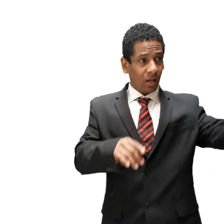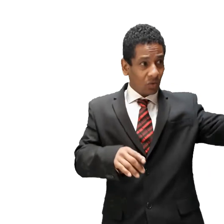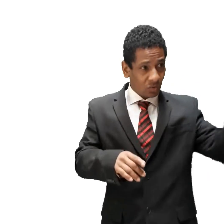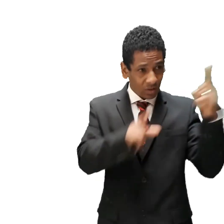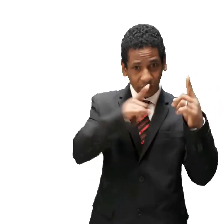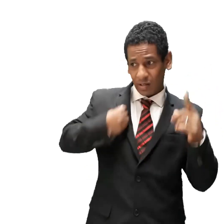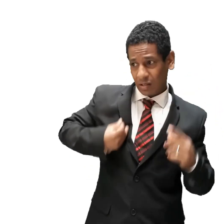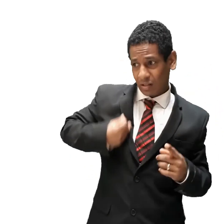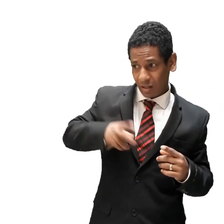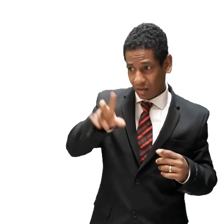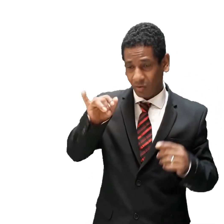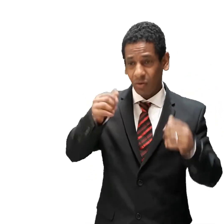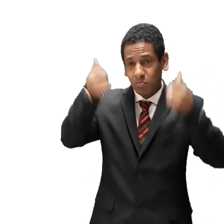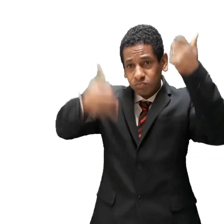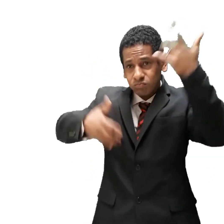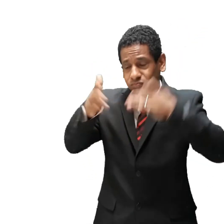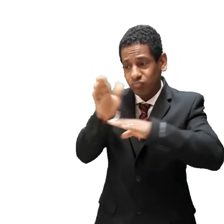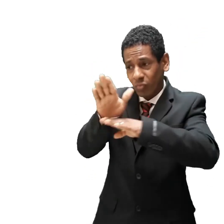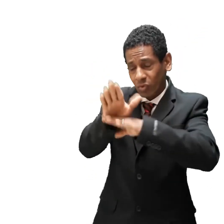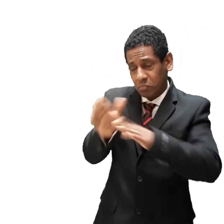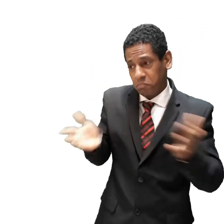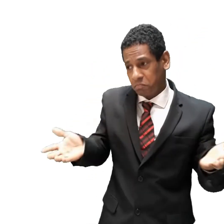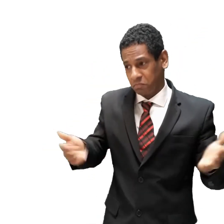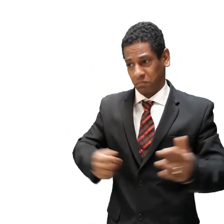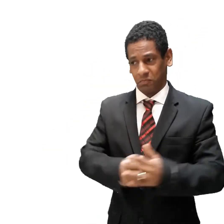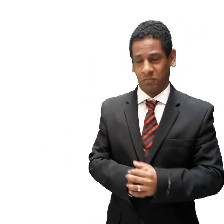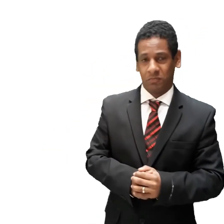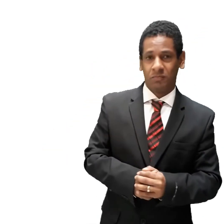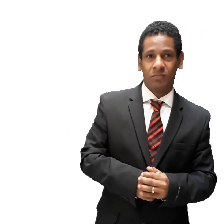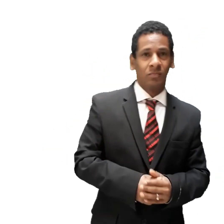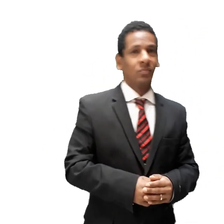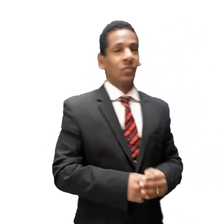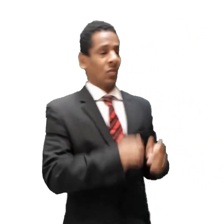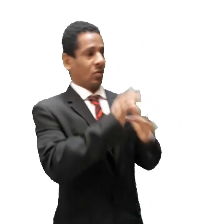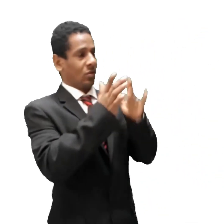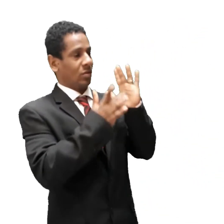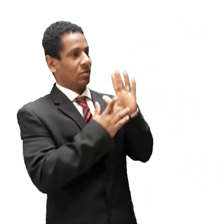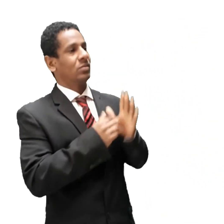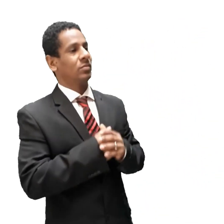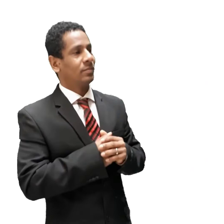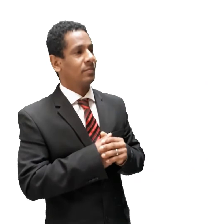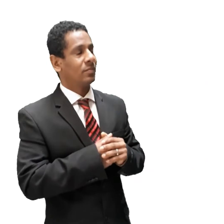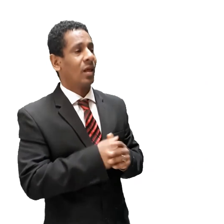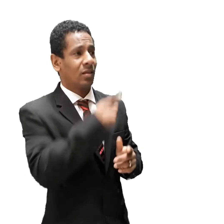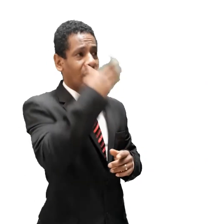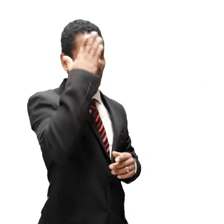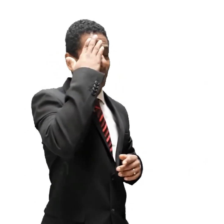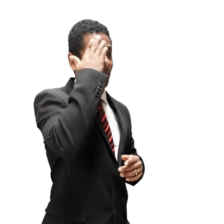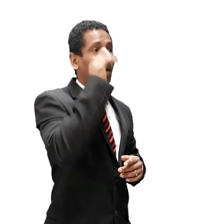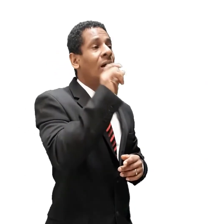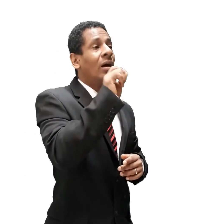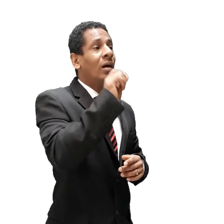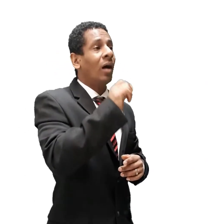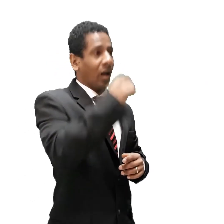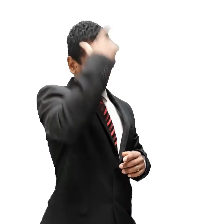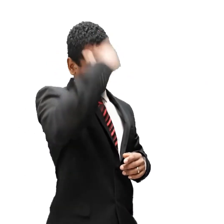vier, nos anunciará tudo isso. E Jesus disse-lhe: Eu